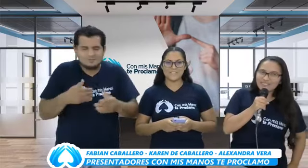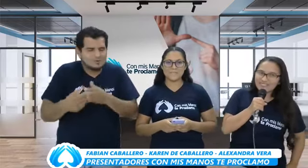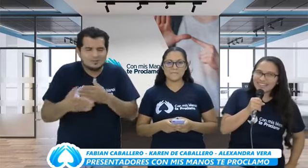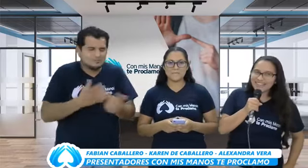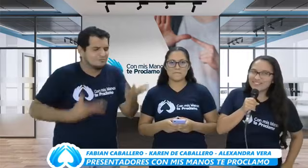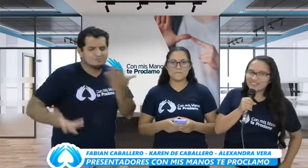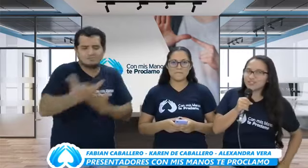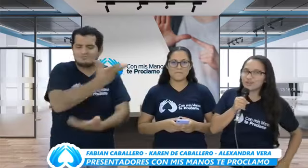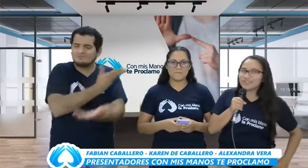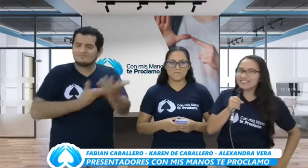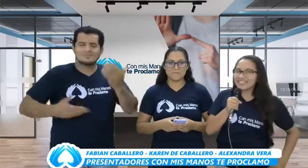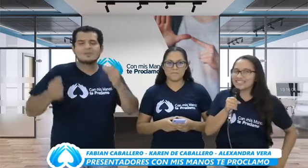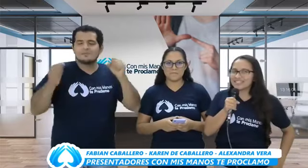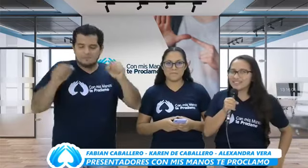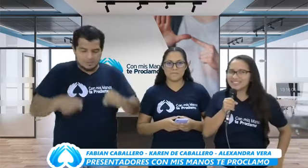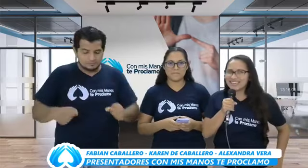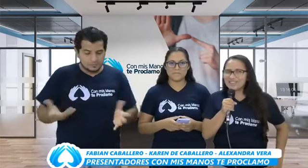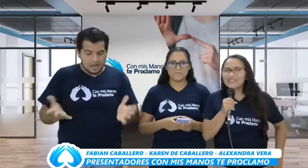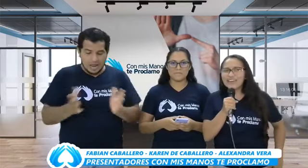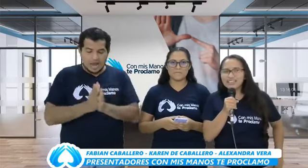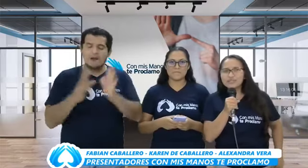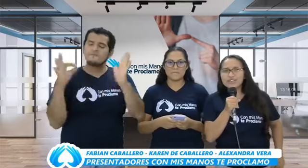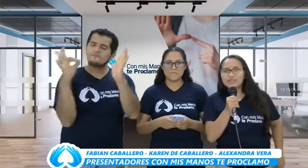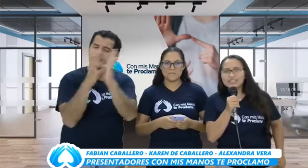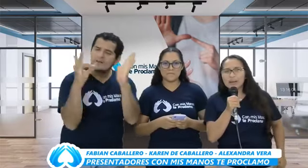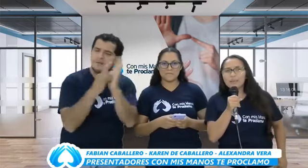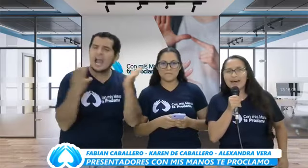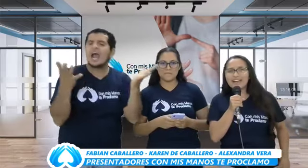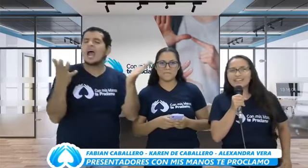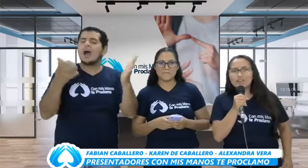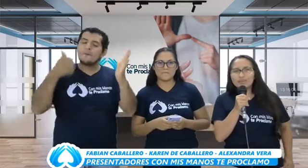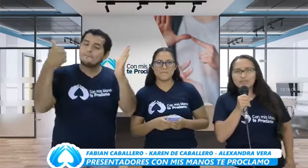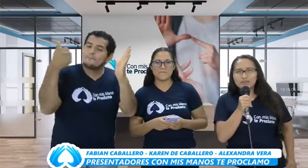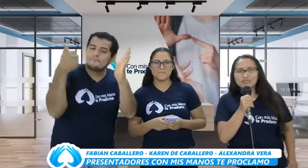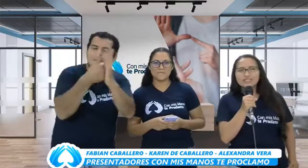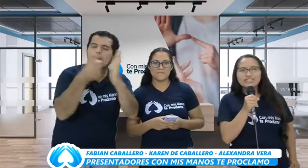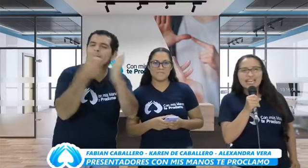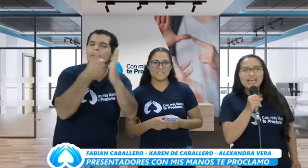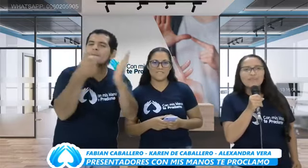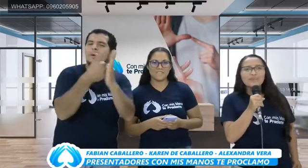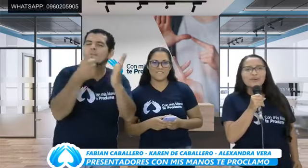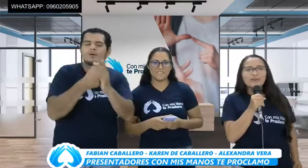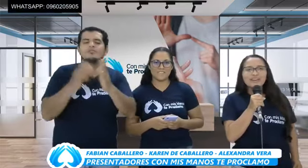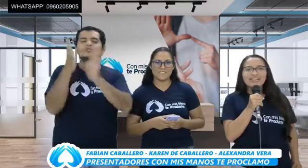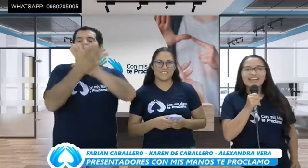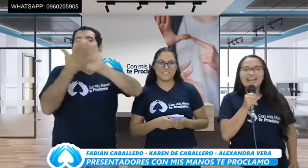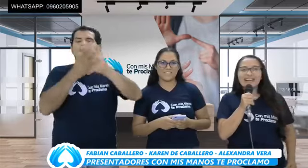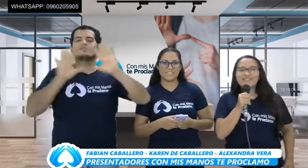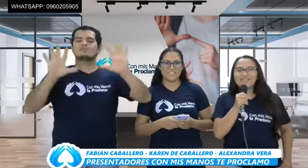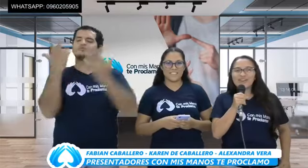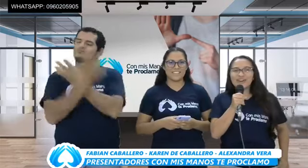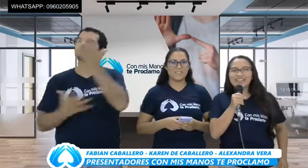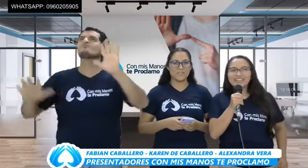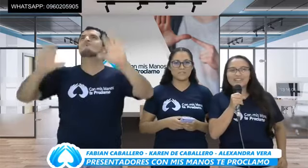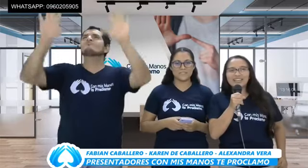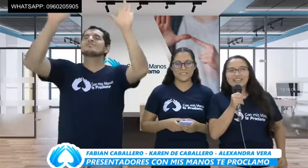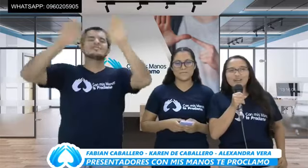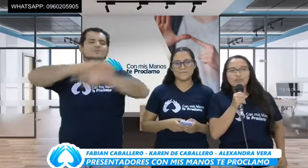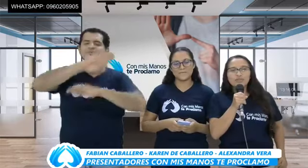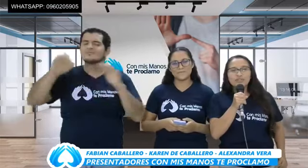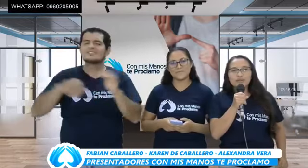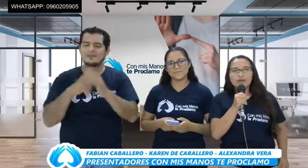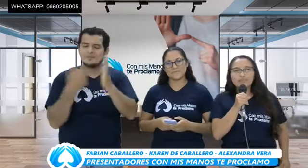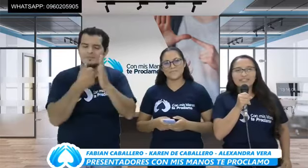09-60-20-59-05 y también envíen sus mensajes a través de Facebook en nuestra página Con Mis Manos Te Proclamo. clamo. Ahí